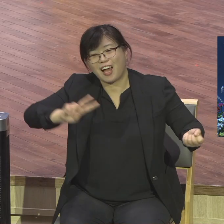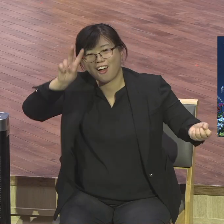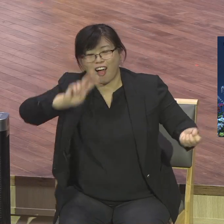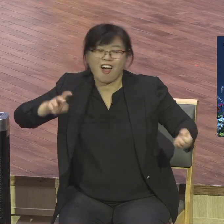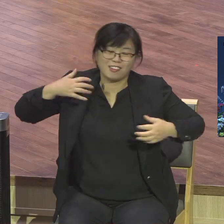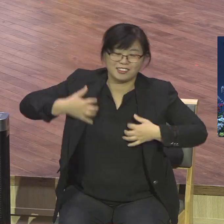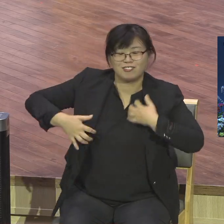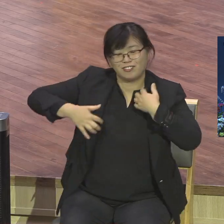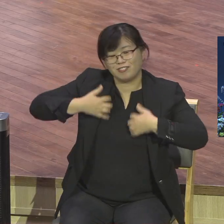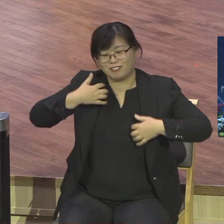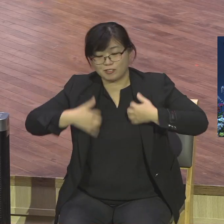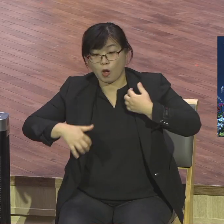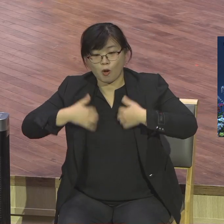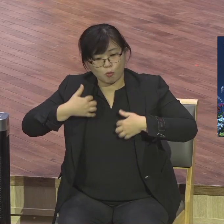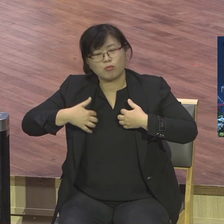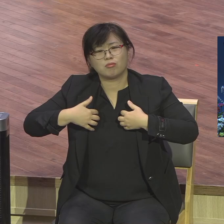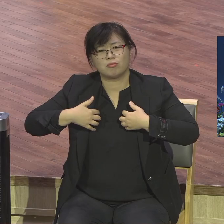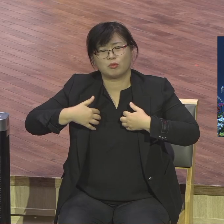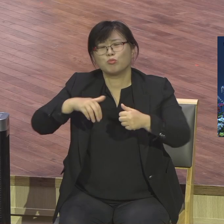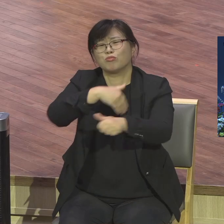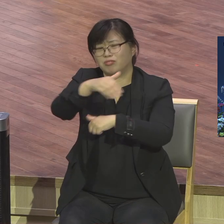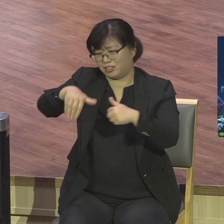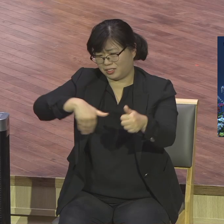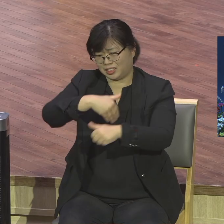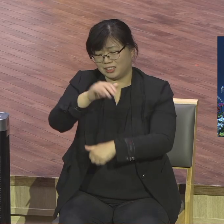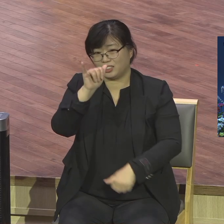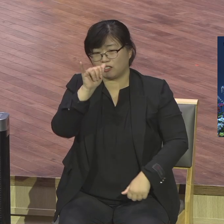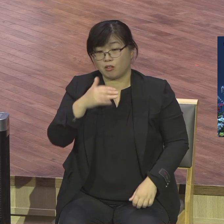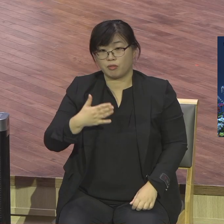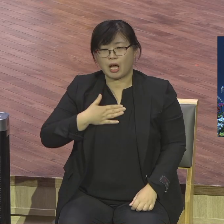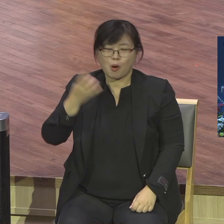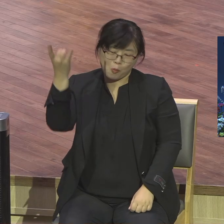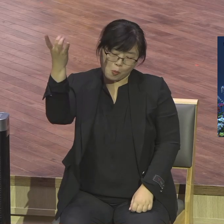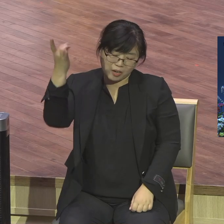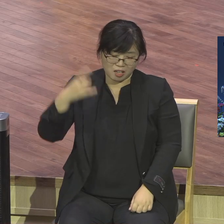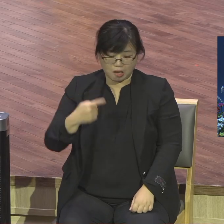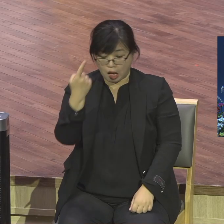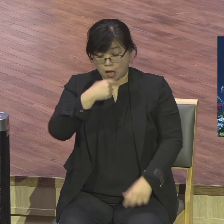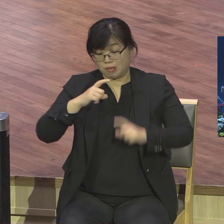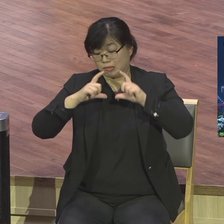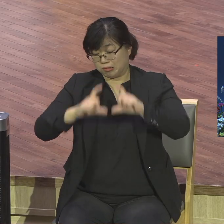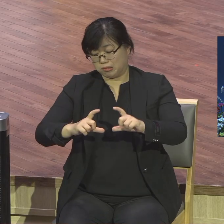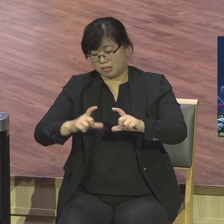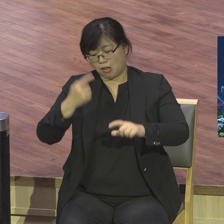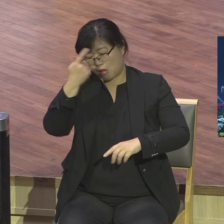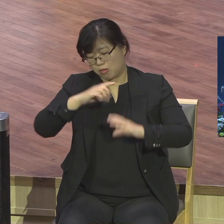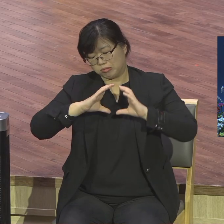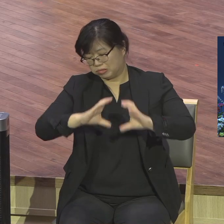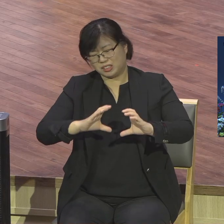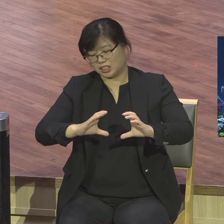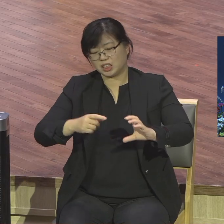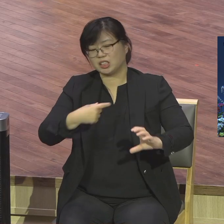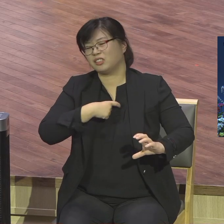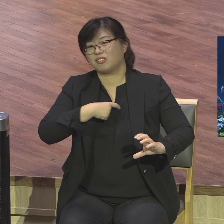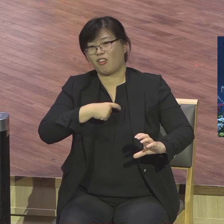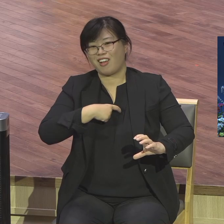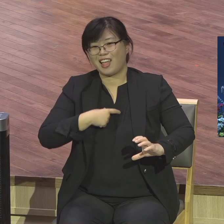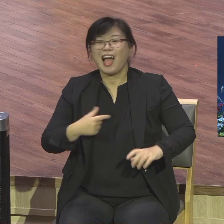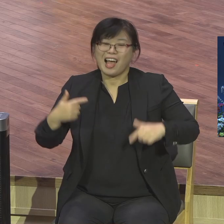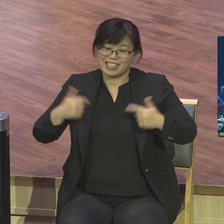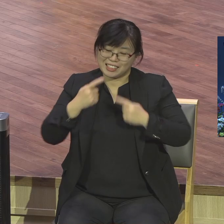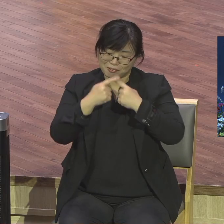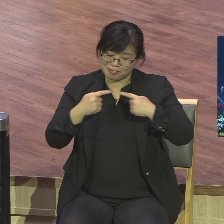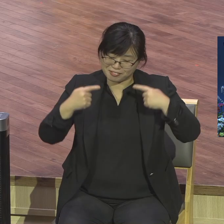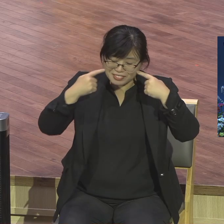놀고 즐거운 축제죠 심각한 거 싫어합니다 여러분요 우리 예수님과 성령인